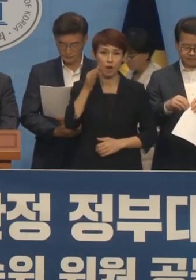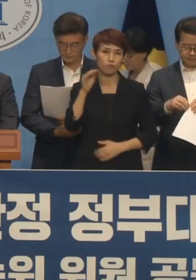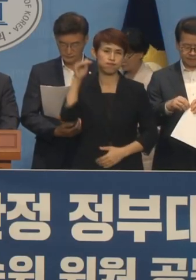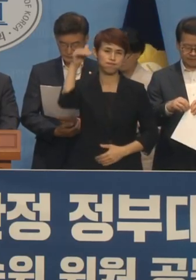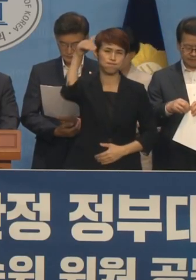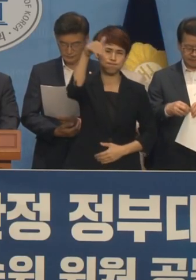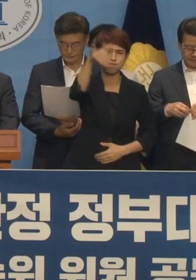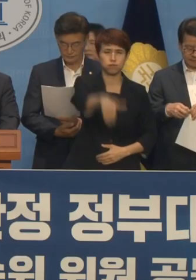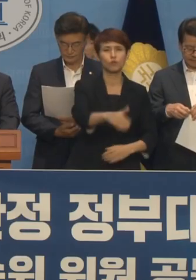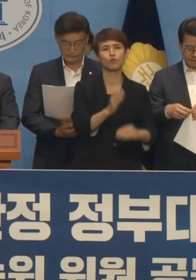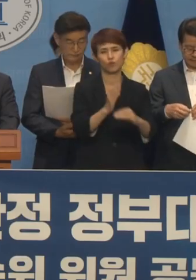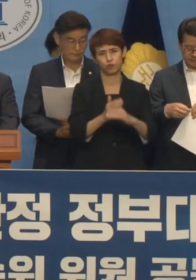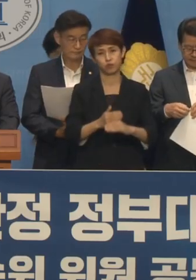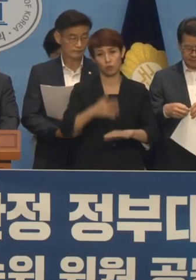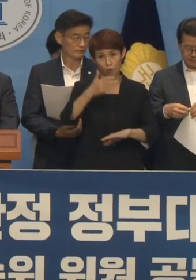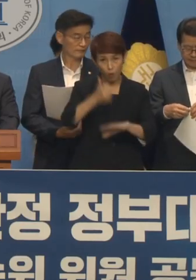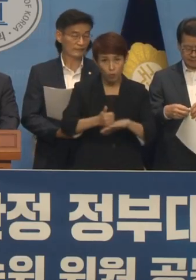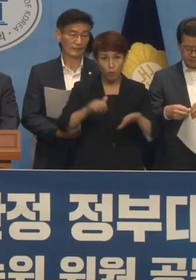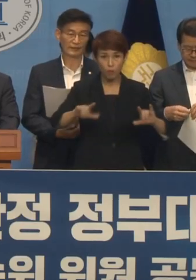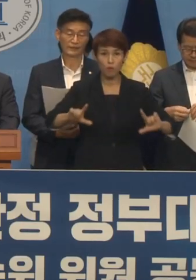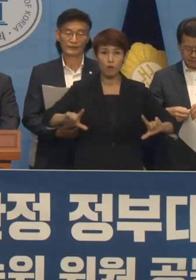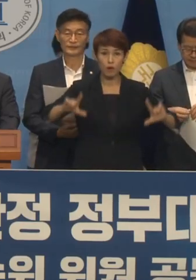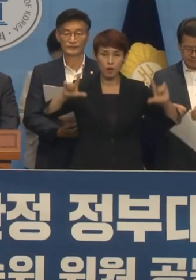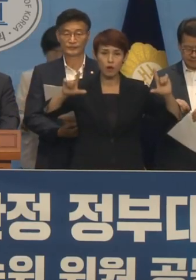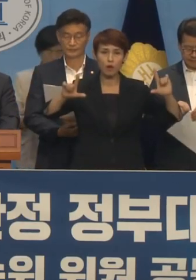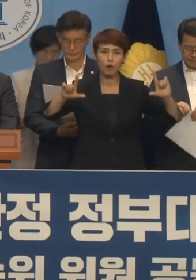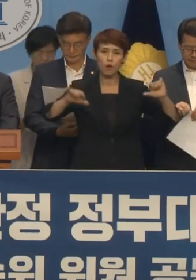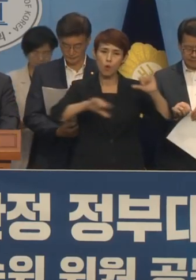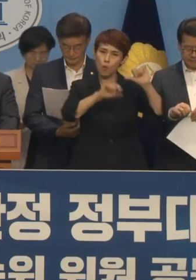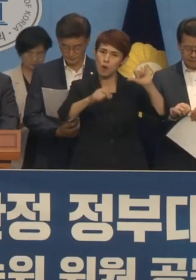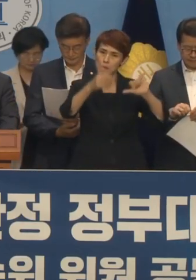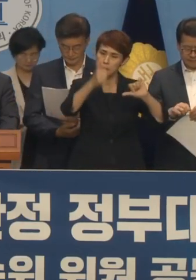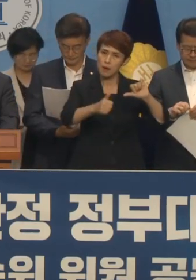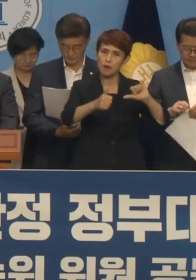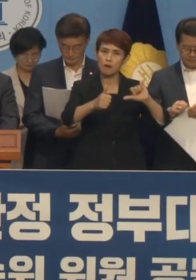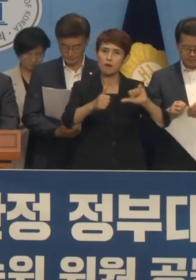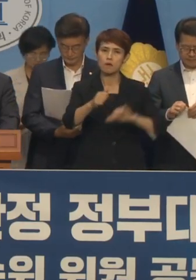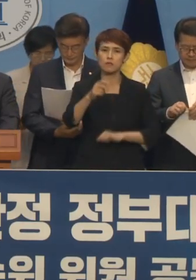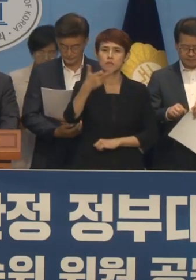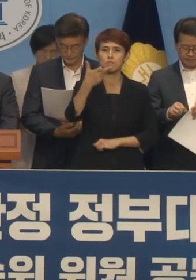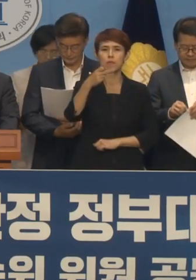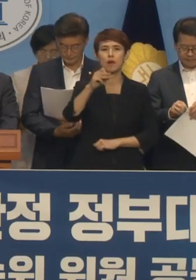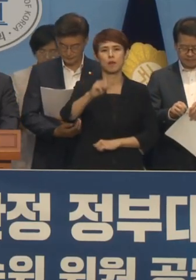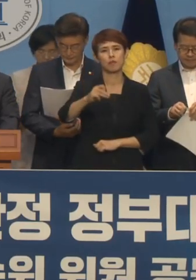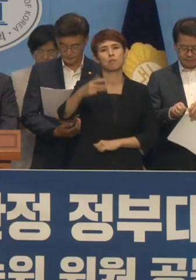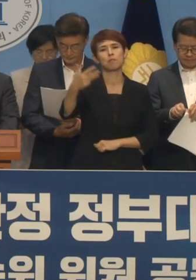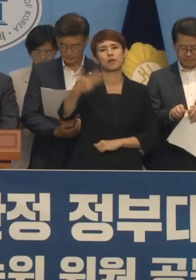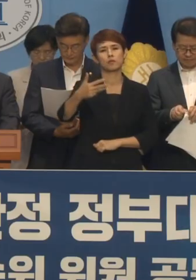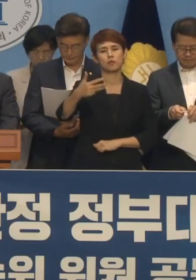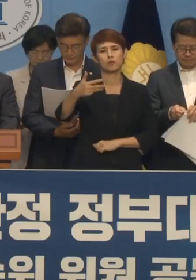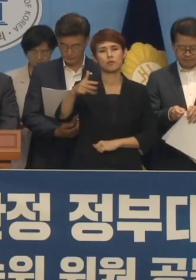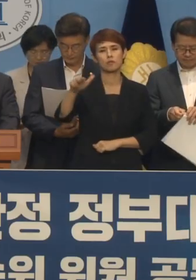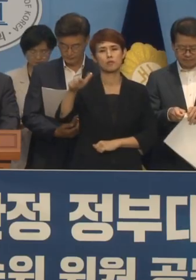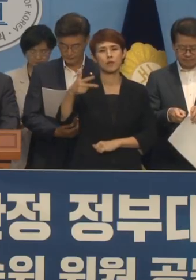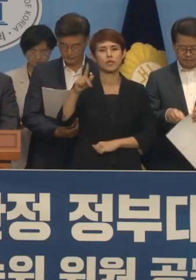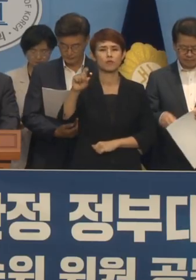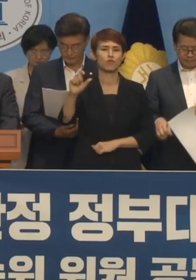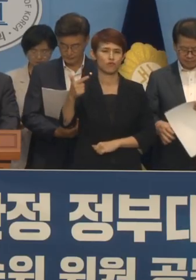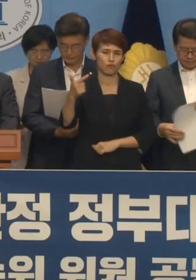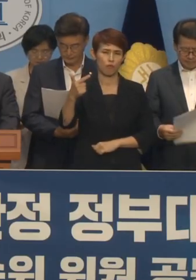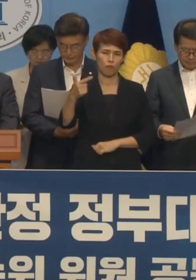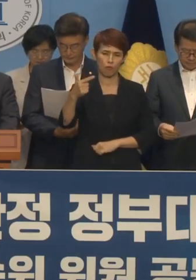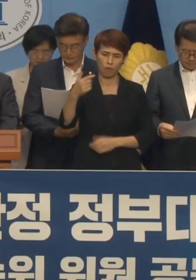하락세를 보이며 결국 올해 5월 말 기준 쌀값은 18만 8,716원으로